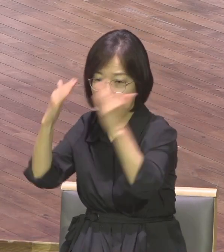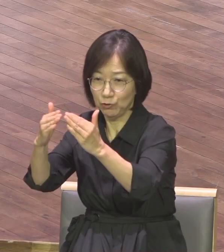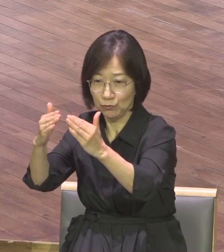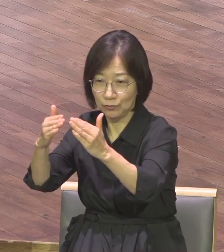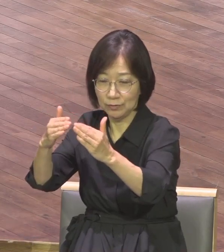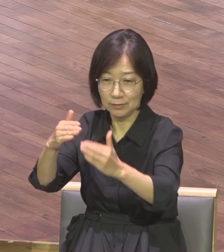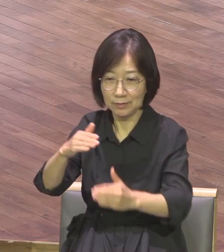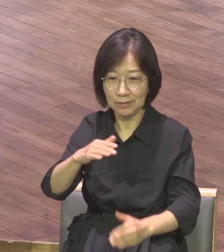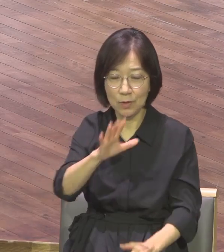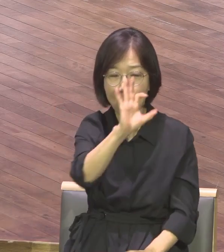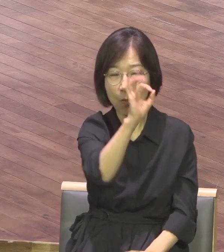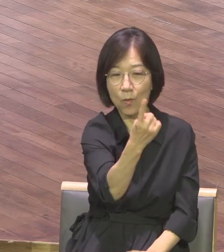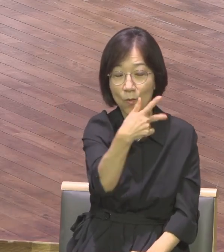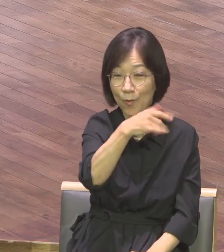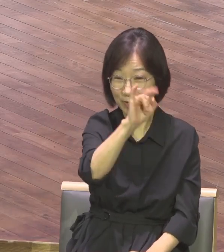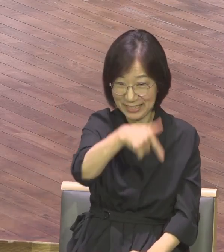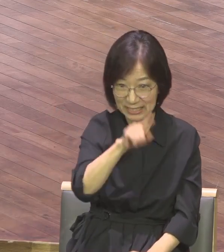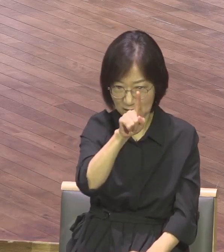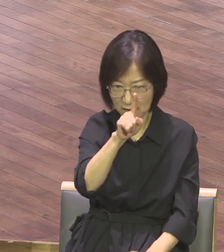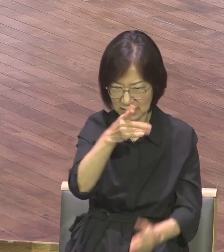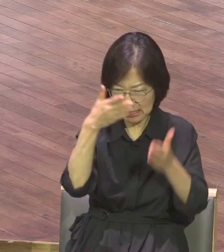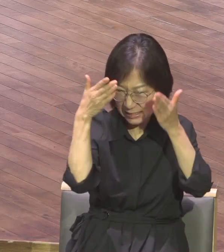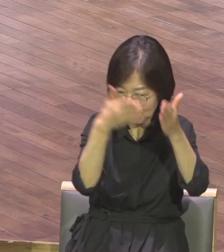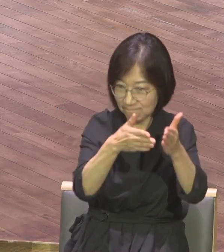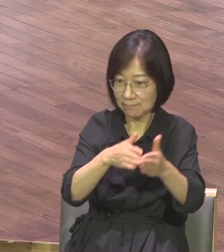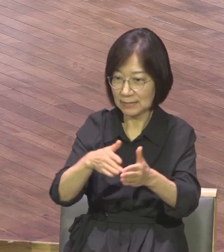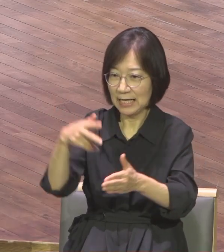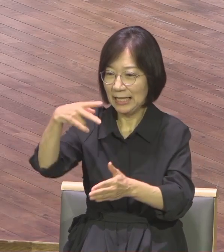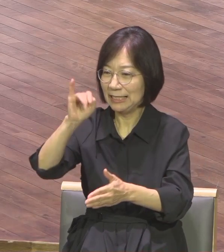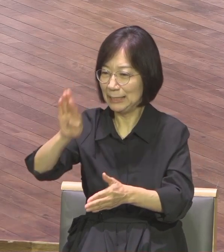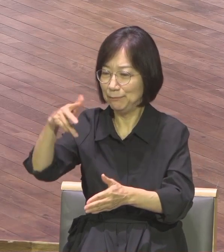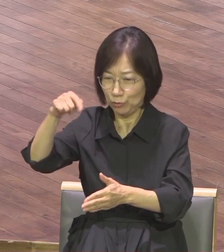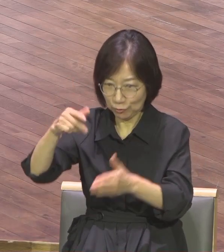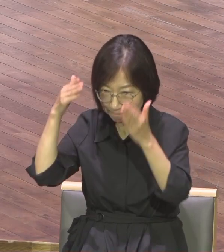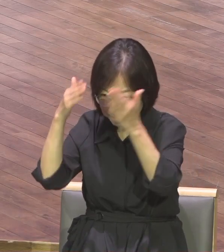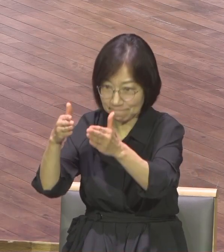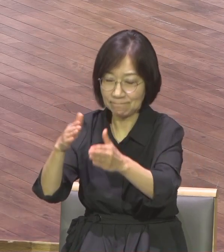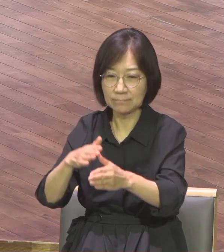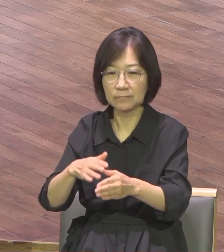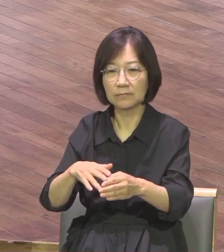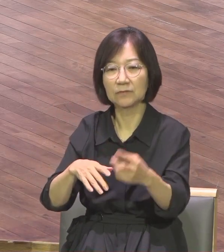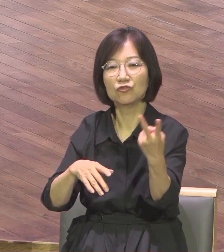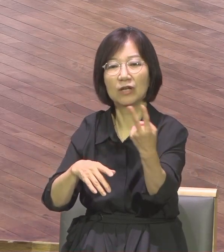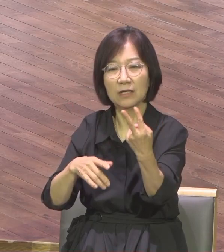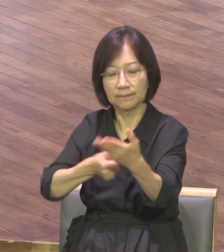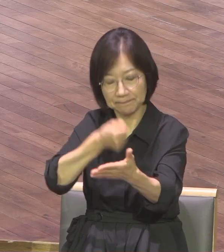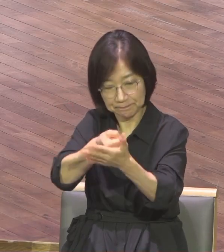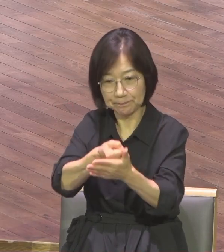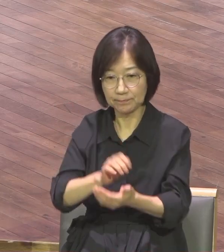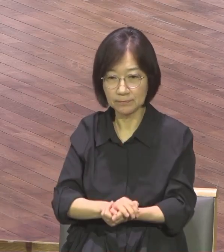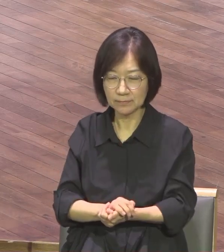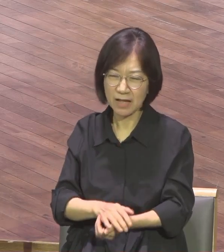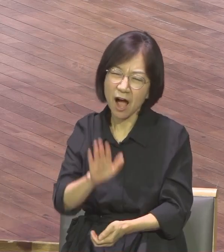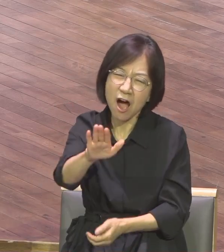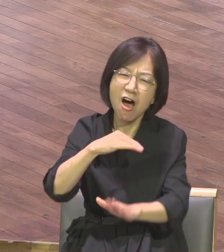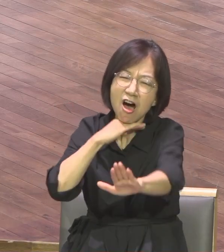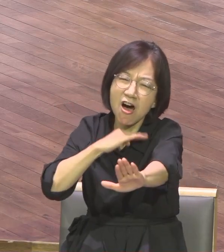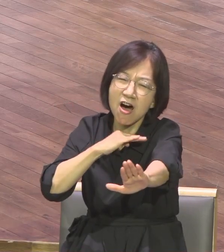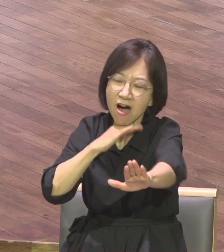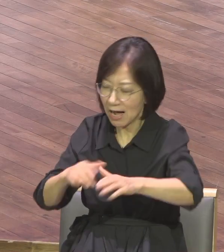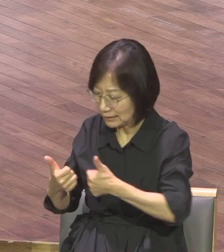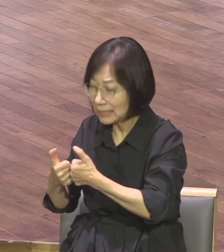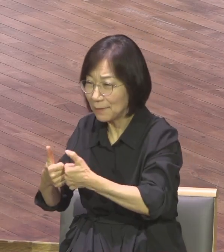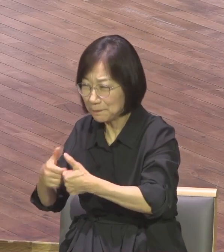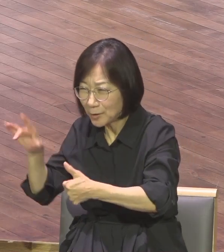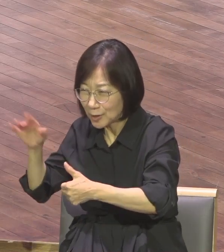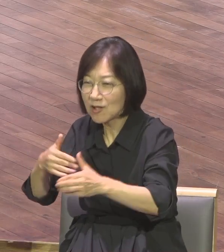오직입니다. 오직. 뭐든 뭐 의논해보고 뭐 상담받아보고 그런 거 없어요. 오직입니다. 오직.